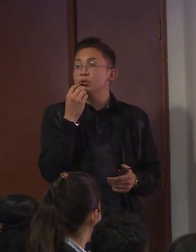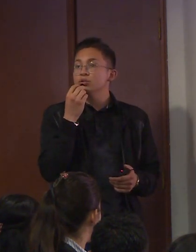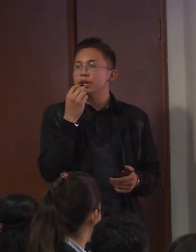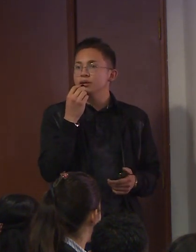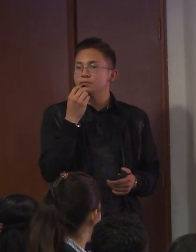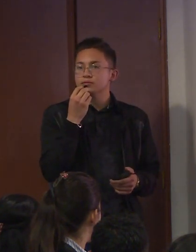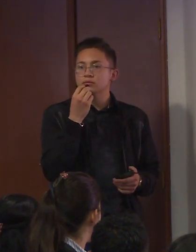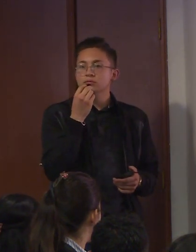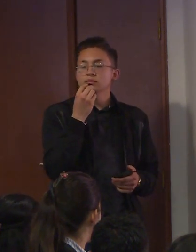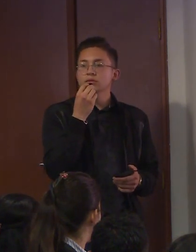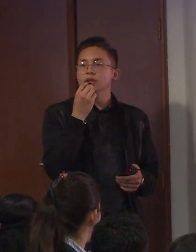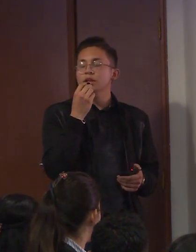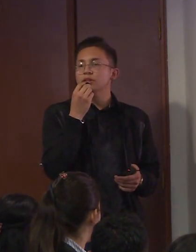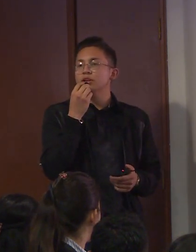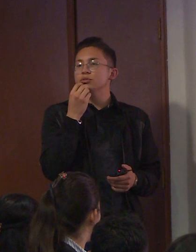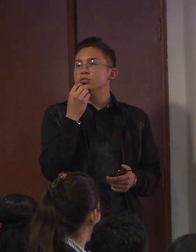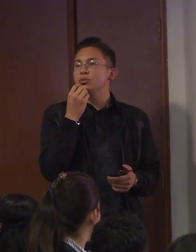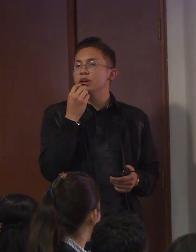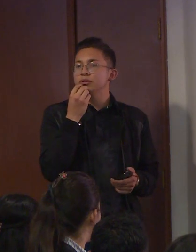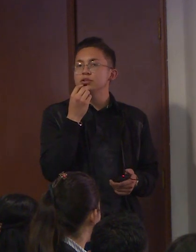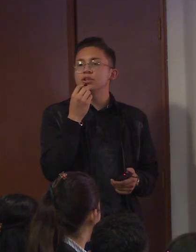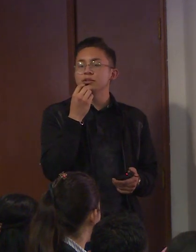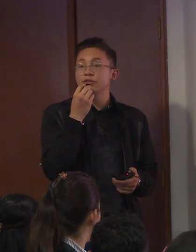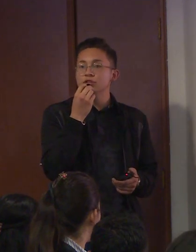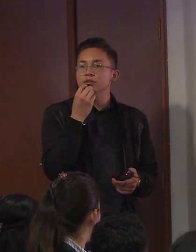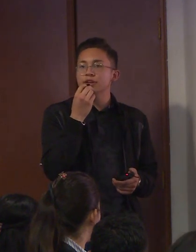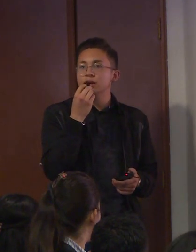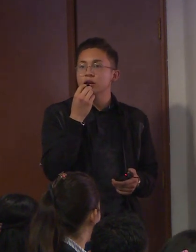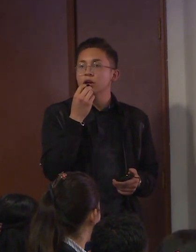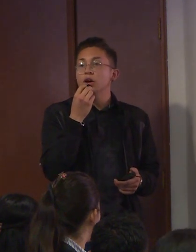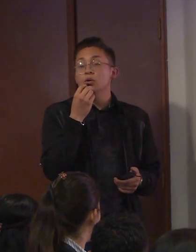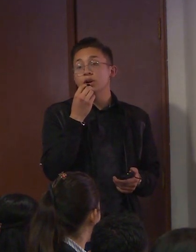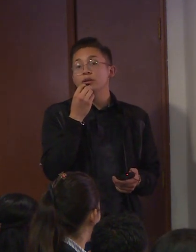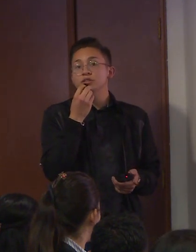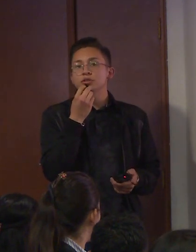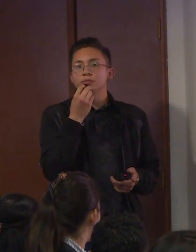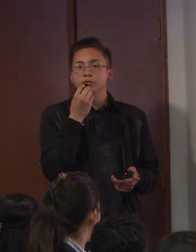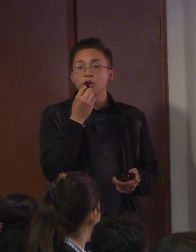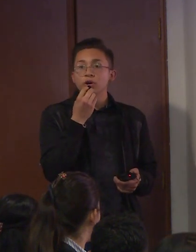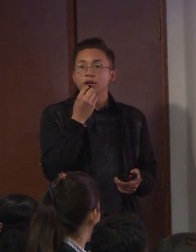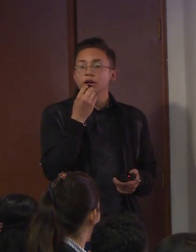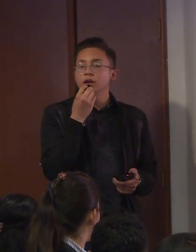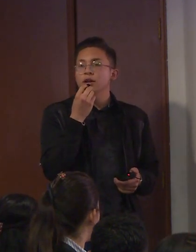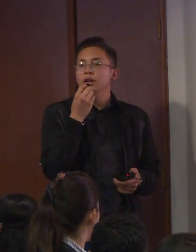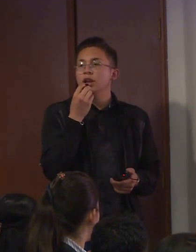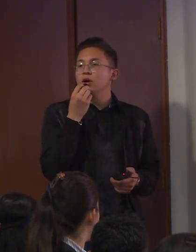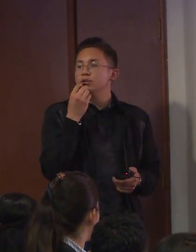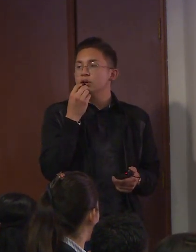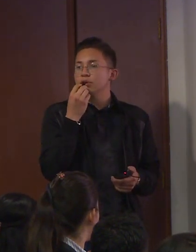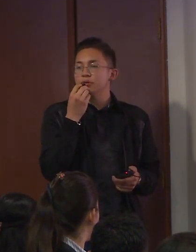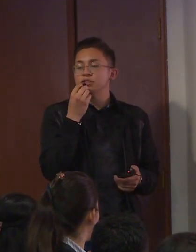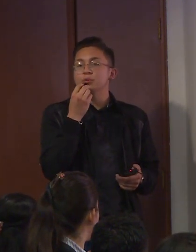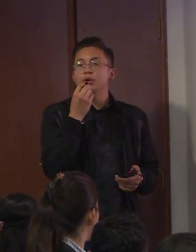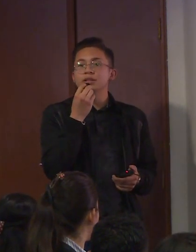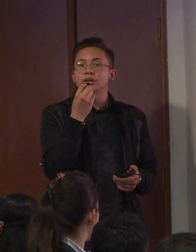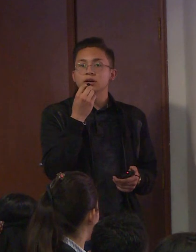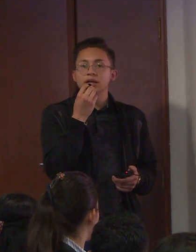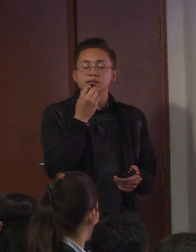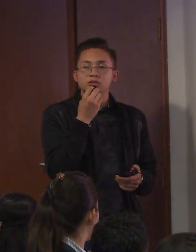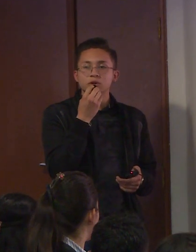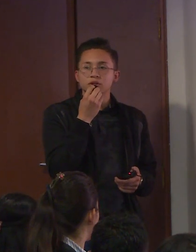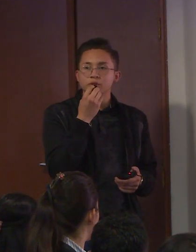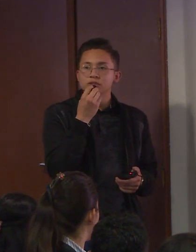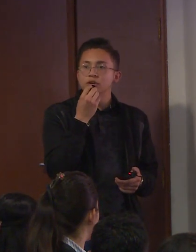la sociocultural, tenemos una dimensión también filosófica, una dimensión biológica y la otra una dimensión